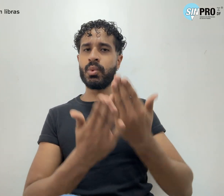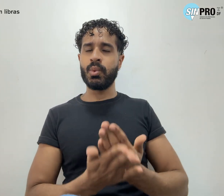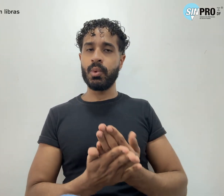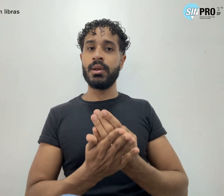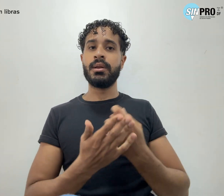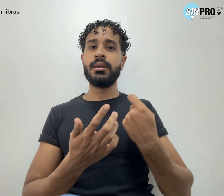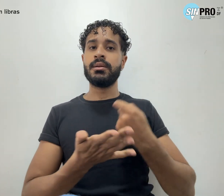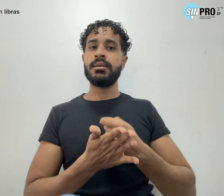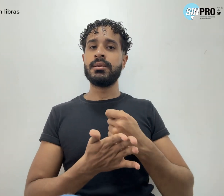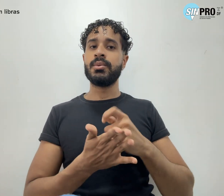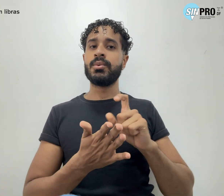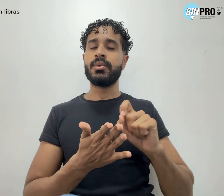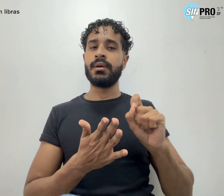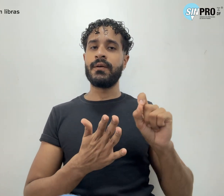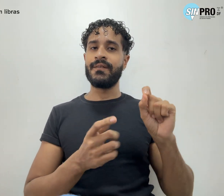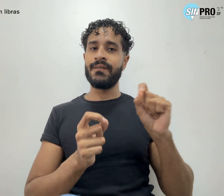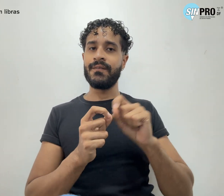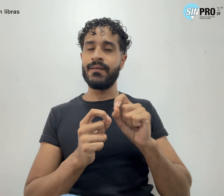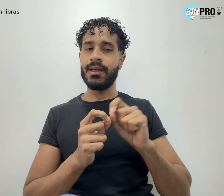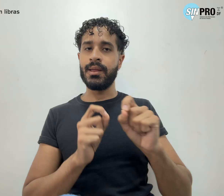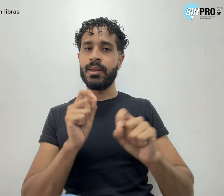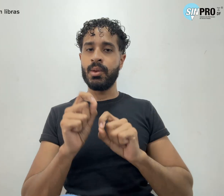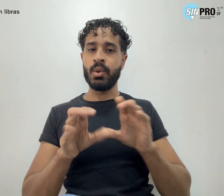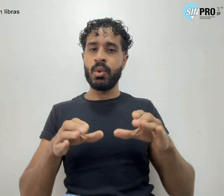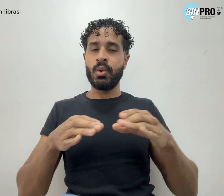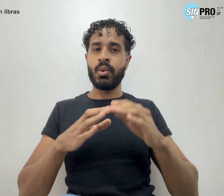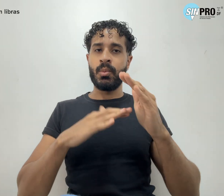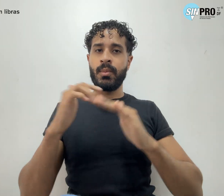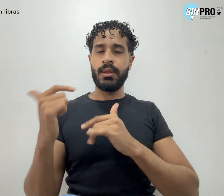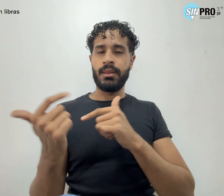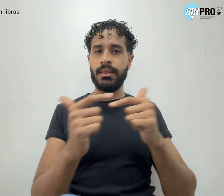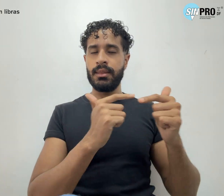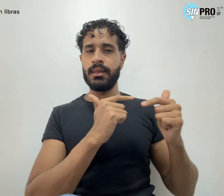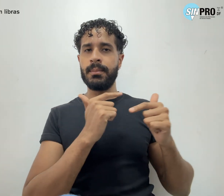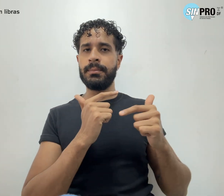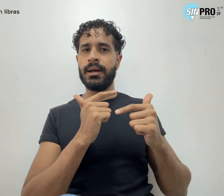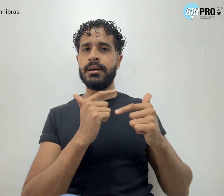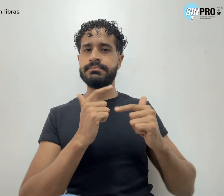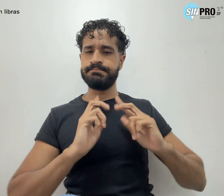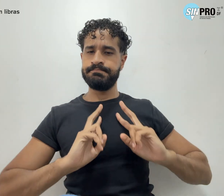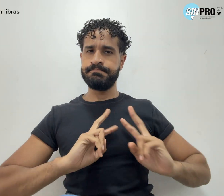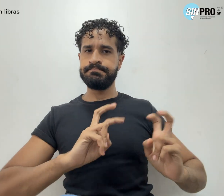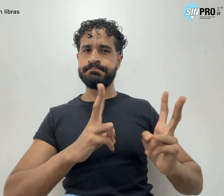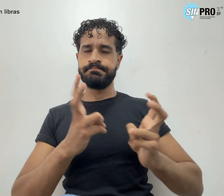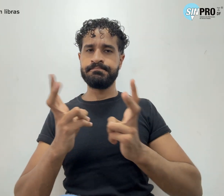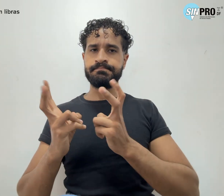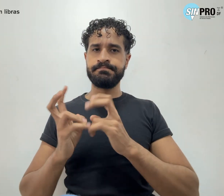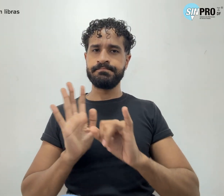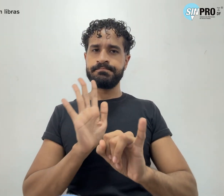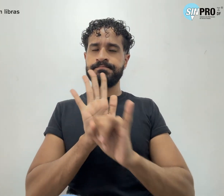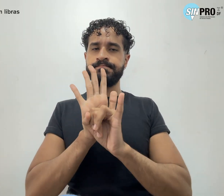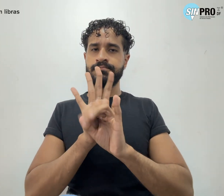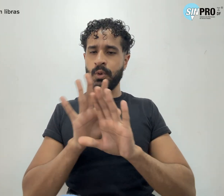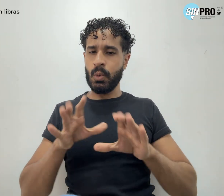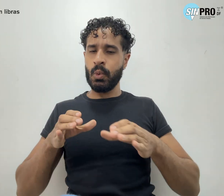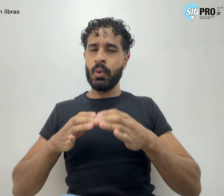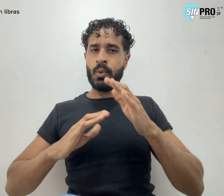ser fazer com que a classe trabalhadora se identifique como classe trabalhadora